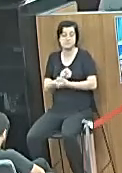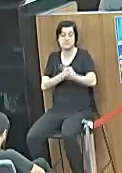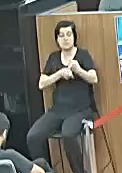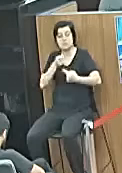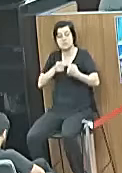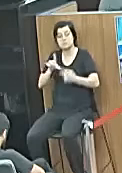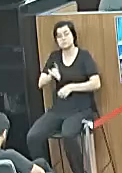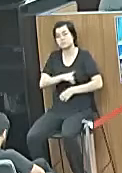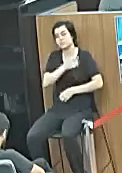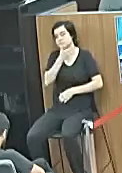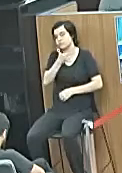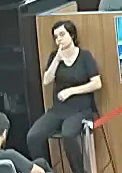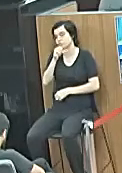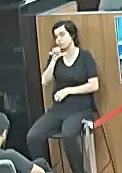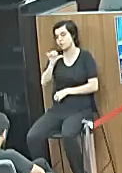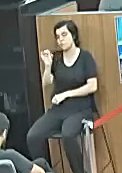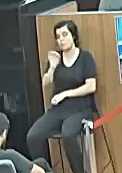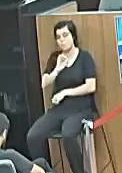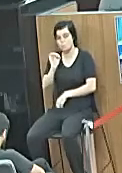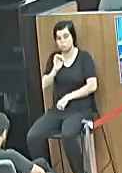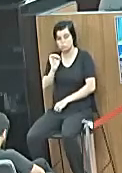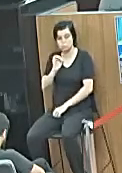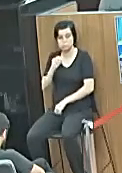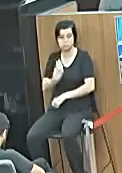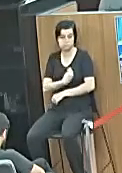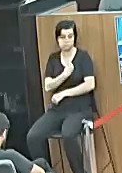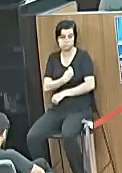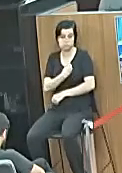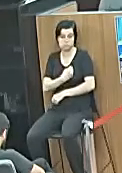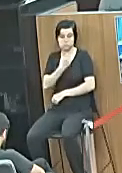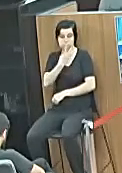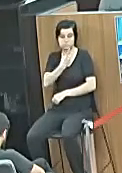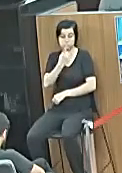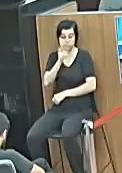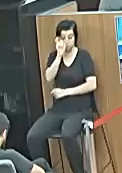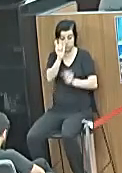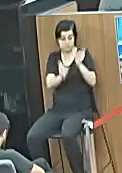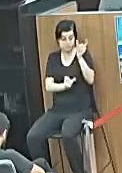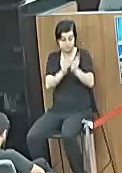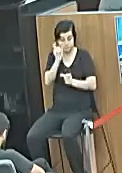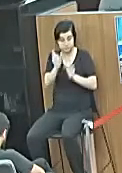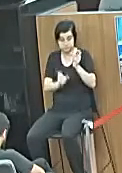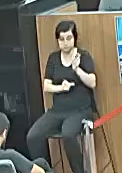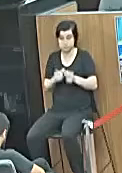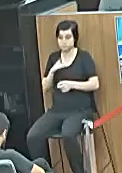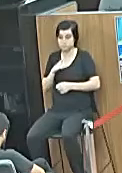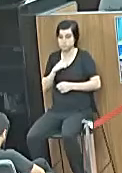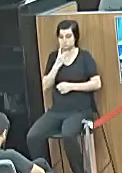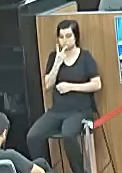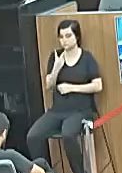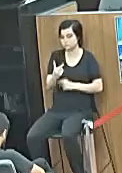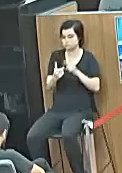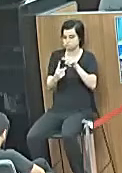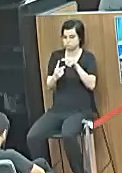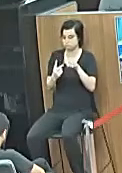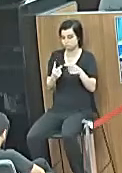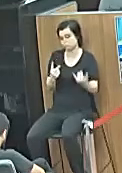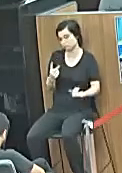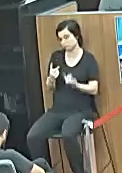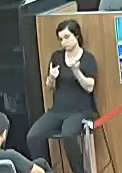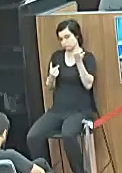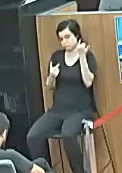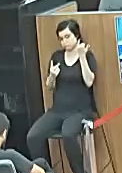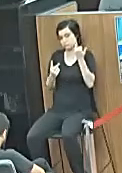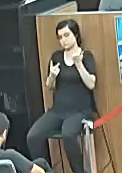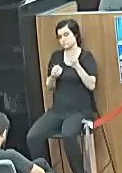2019 com participação de 31 pessoas identificou duas áreas de interesse que conformarão